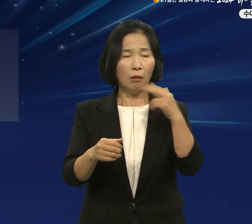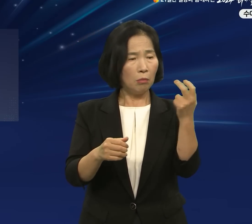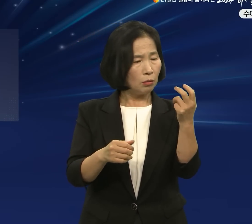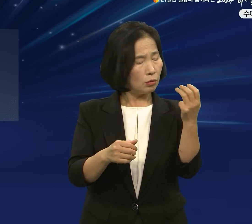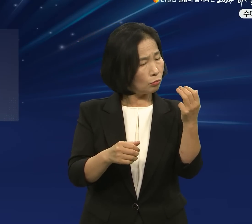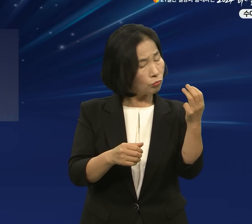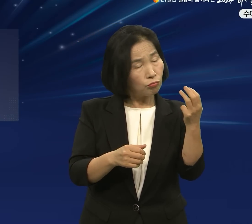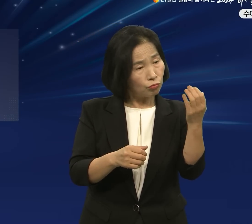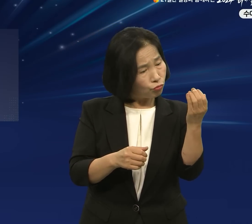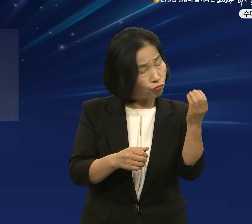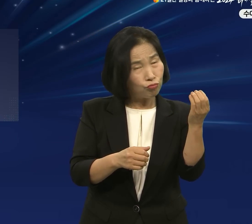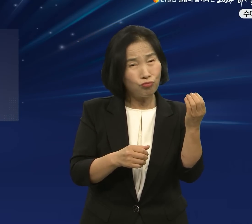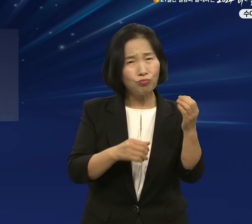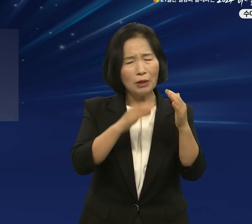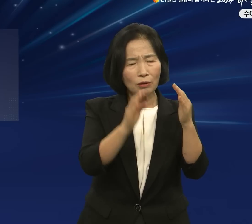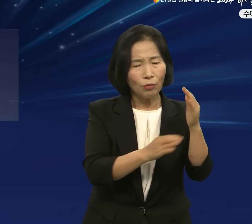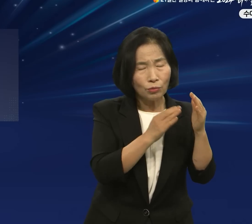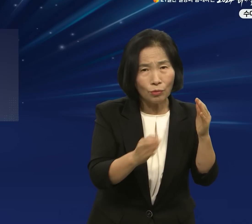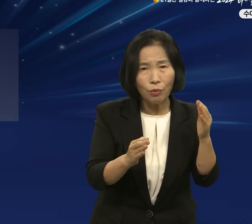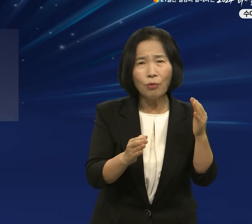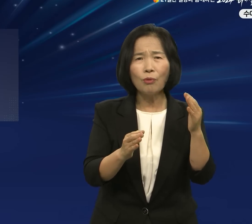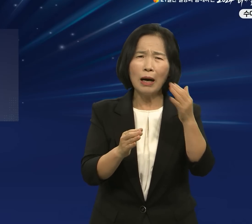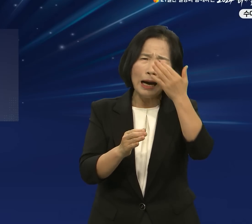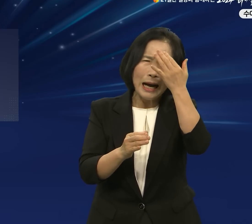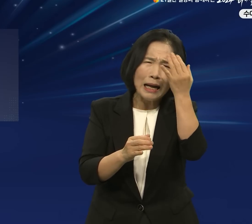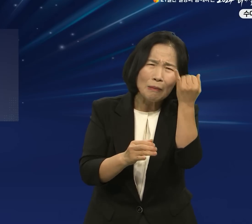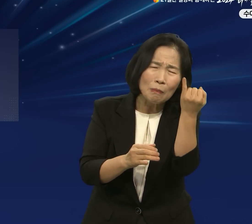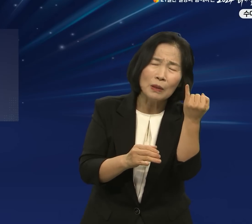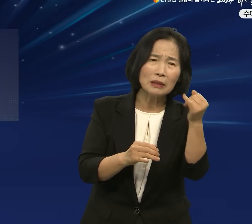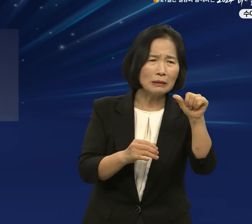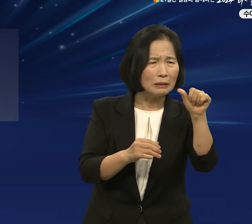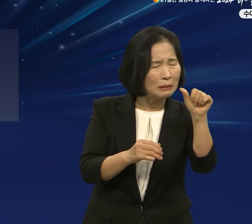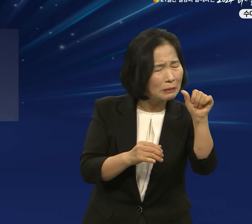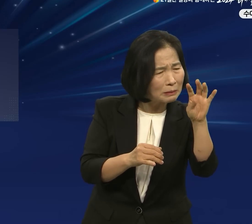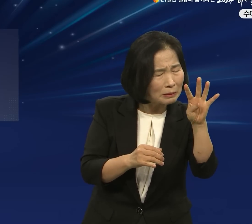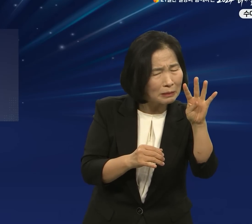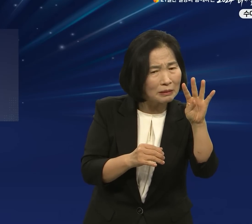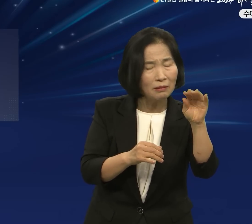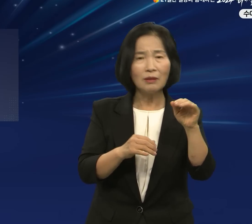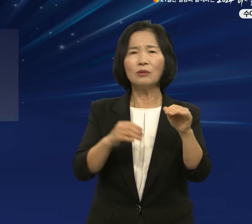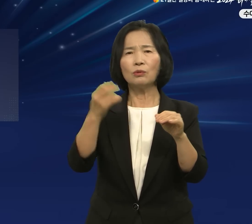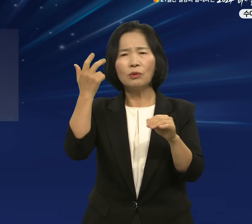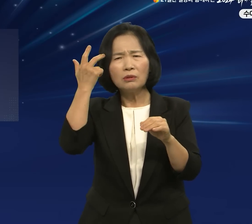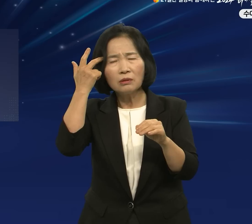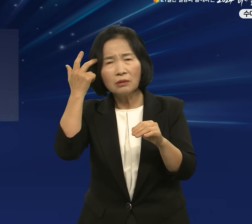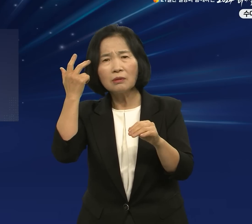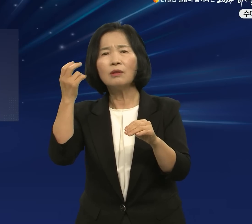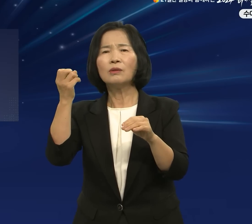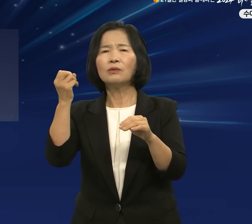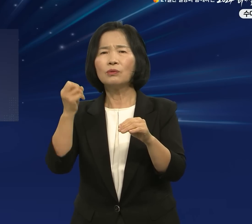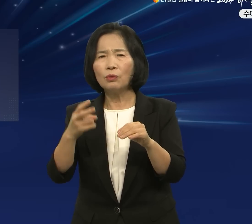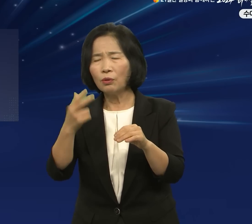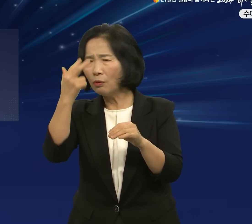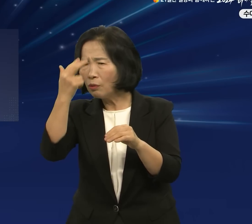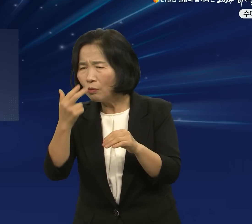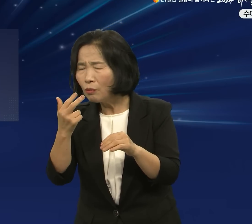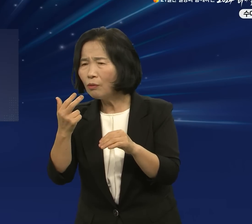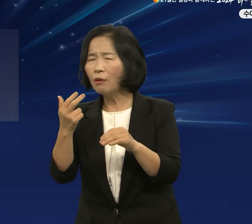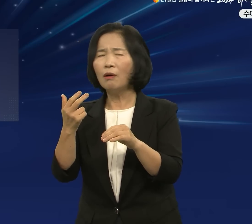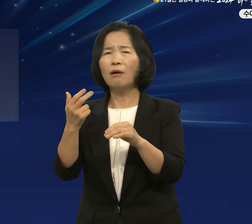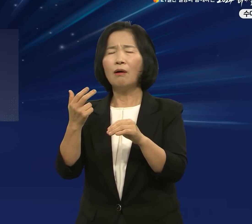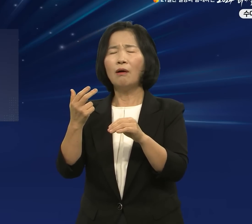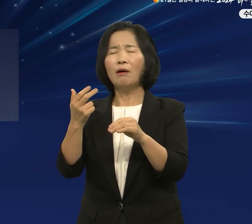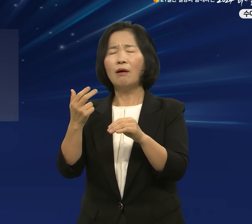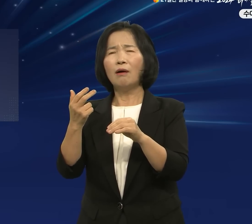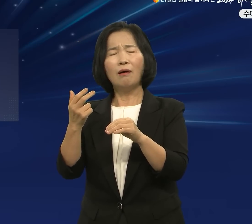분, 지적장애, 신체장애, 시각장애 성도 10여 명, 거기다가 설상가상으로